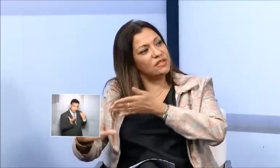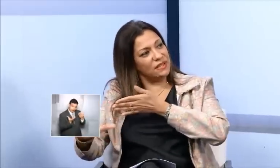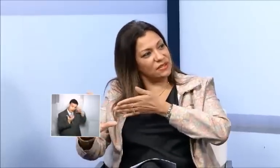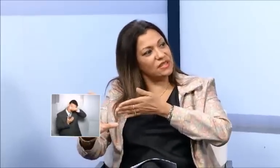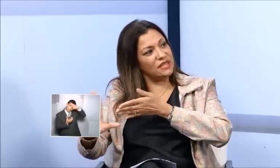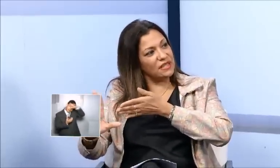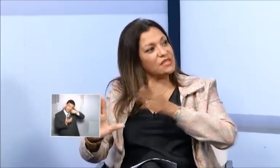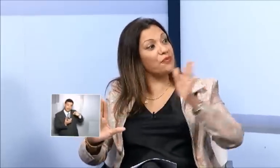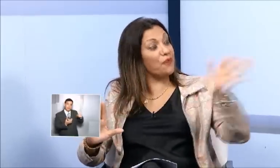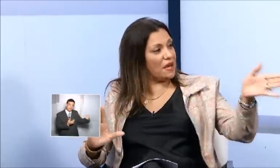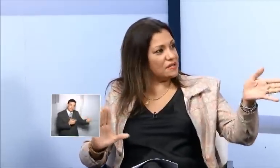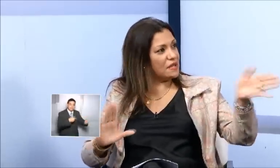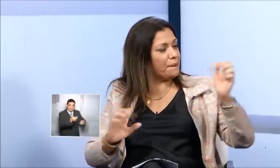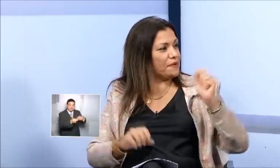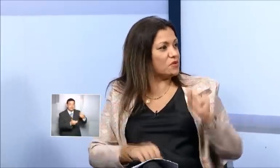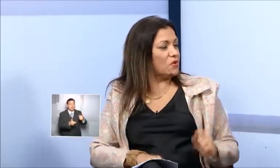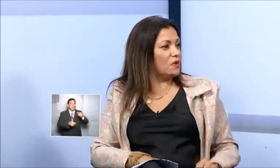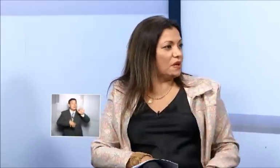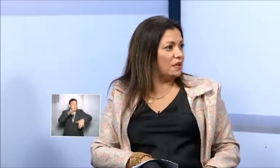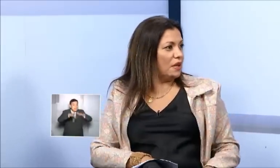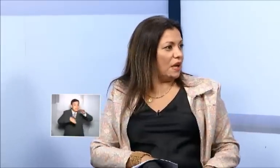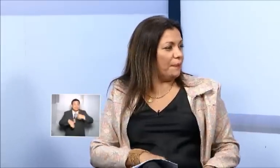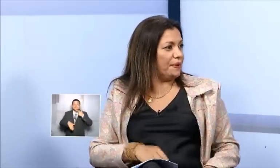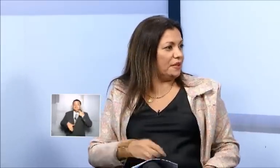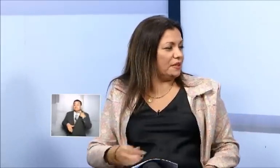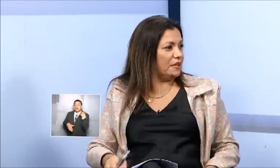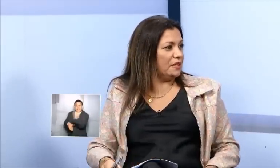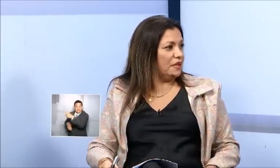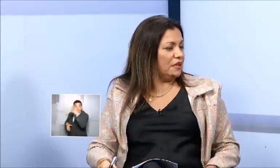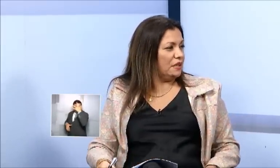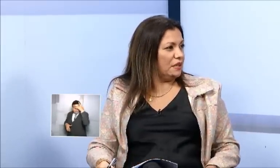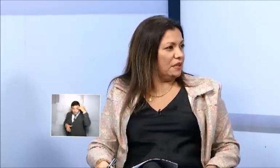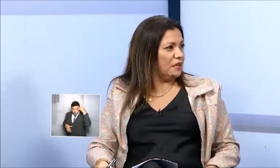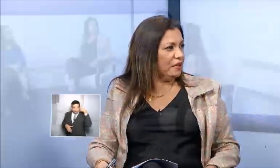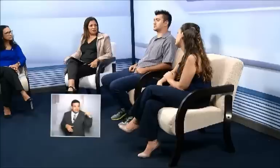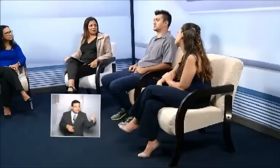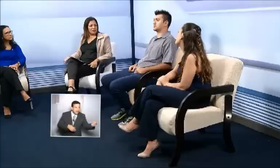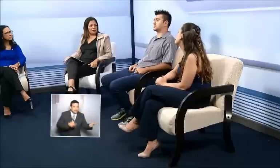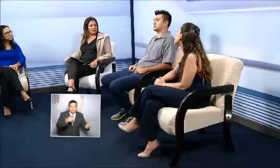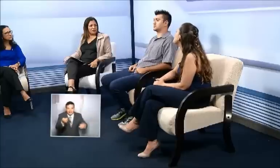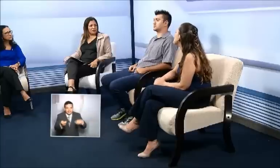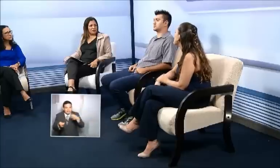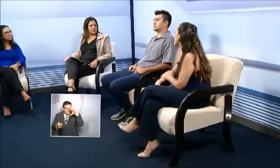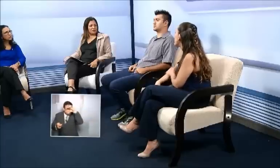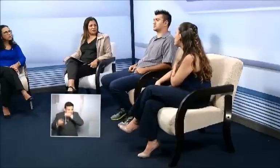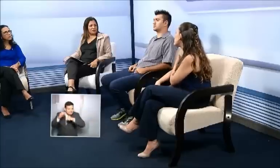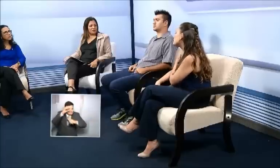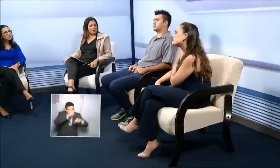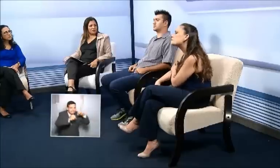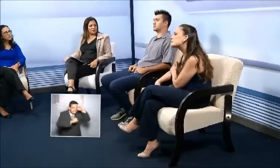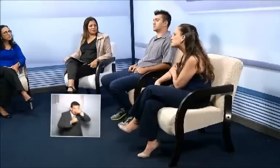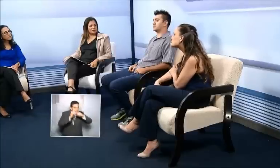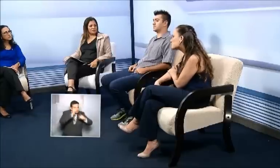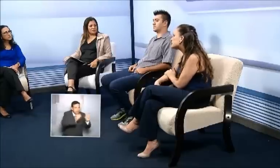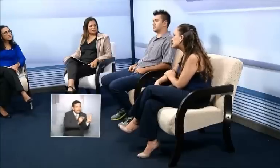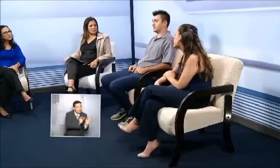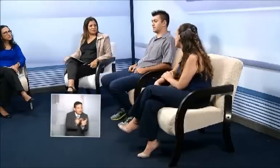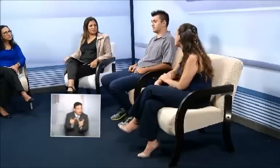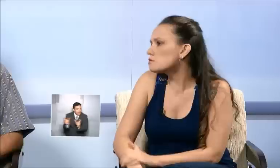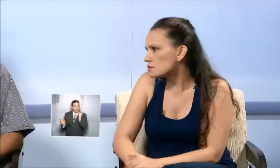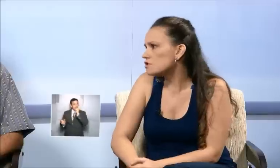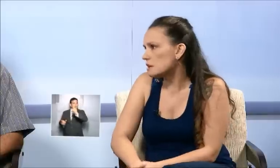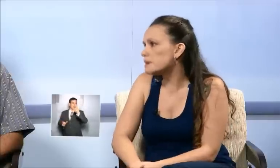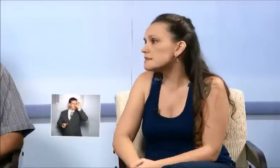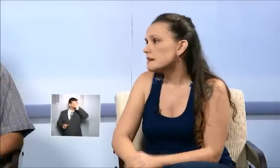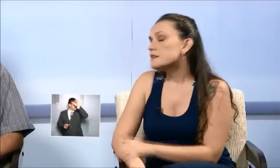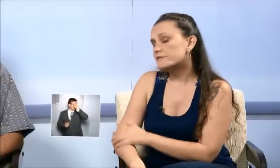caminho de interesse faz a pessoa aprender. Sim, vai muito do interesse pessoal, né? A maioria dos ouvintes que fazem